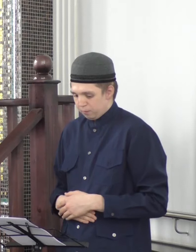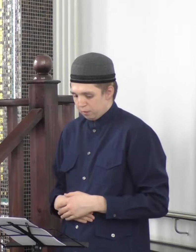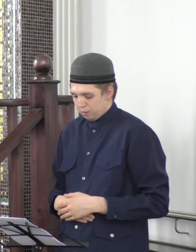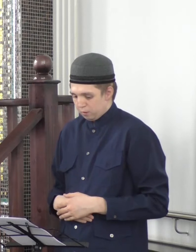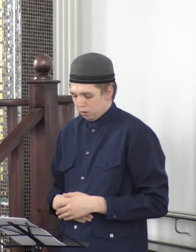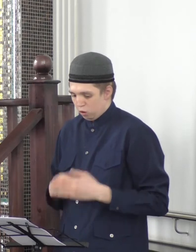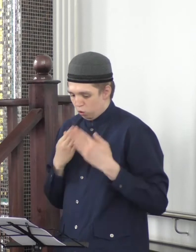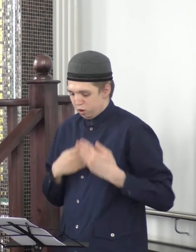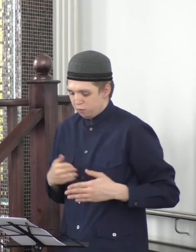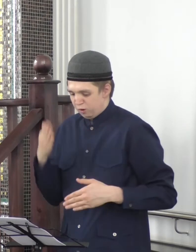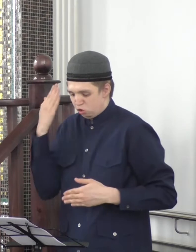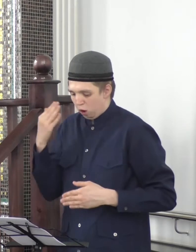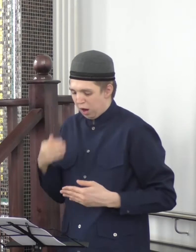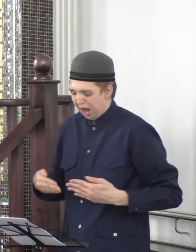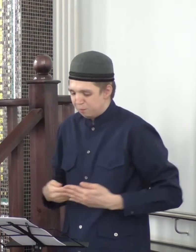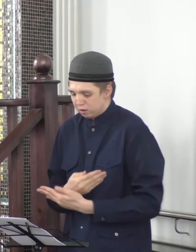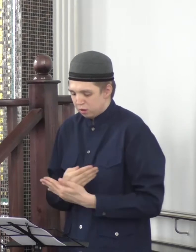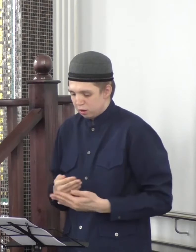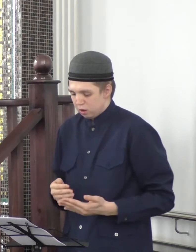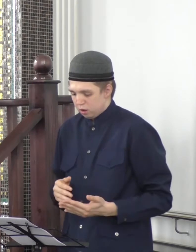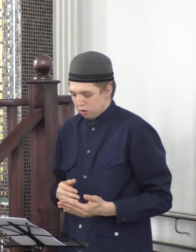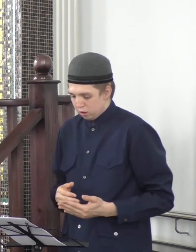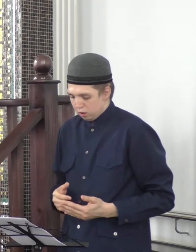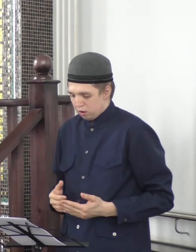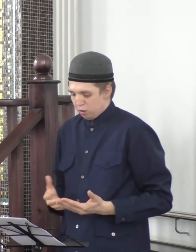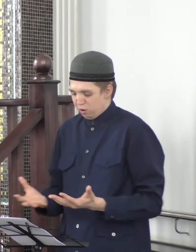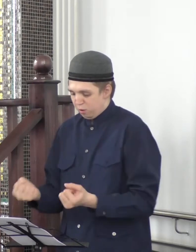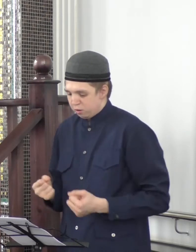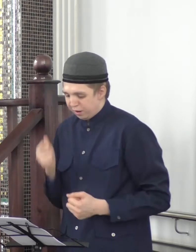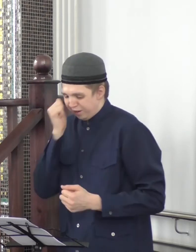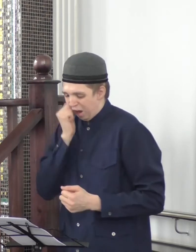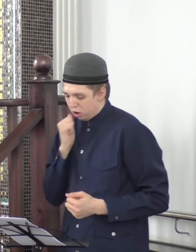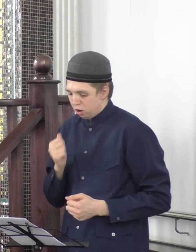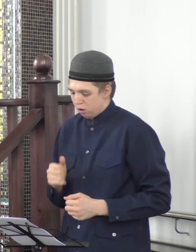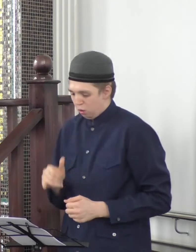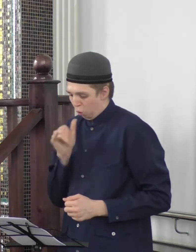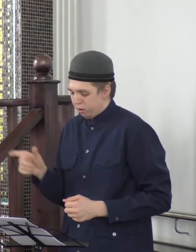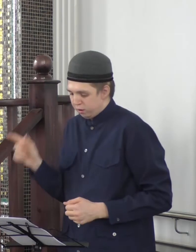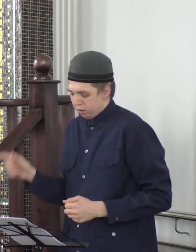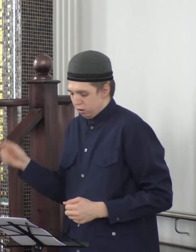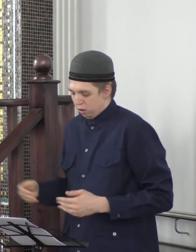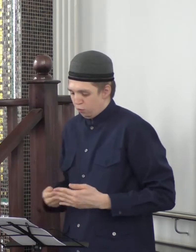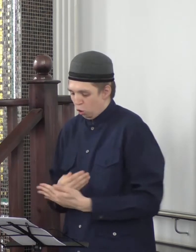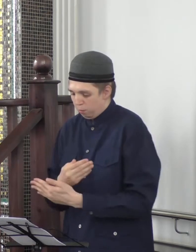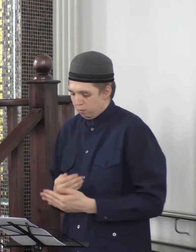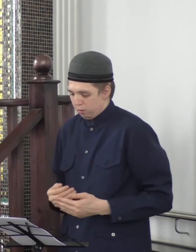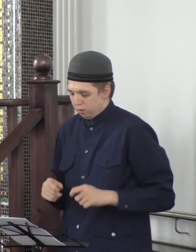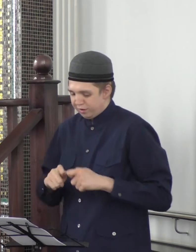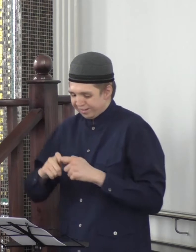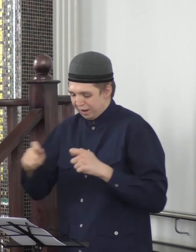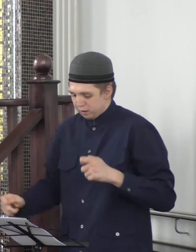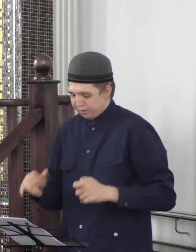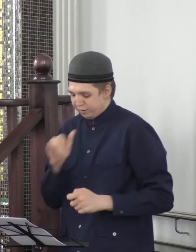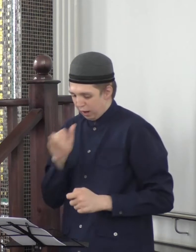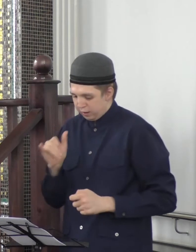Дұрыслікті бүгін жұмға күні һәм пейғамбәріміз алейхи саляту ва салам айткен ең ұлы болған күн ол да болса жұмға күні ол біздің